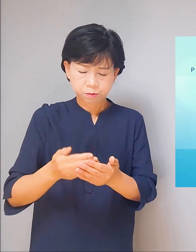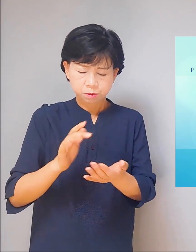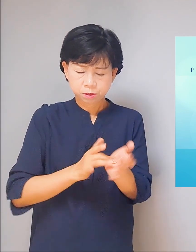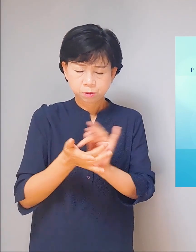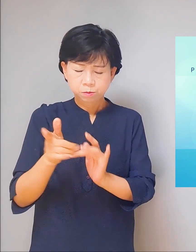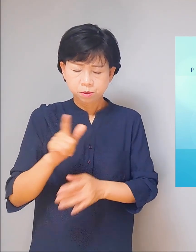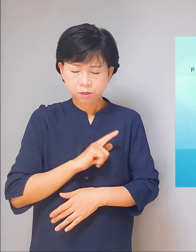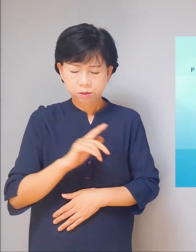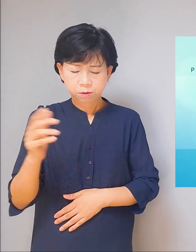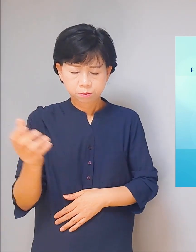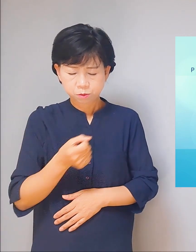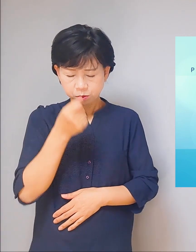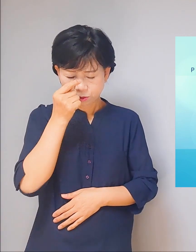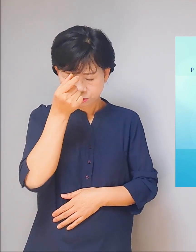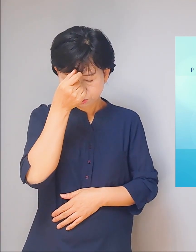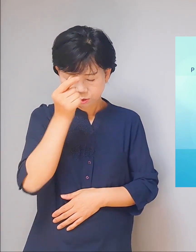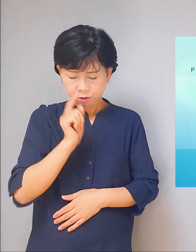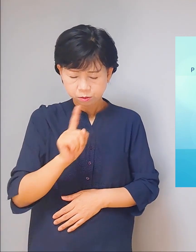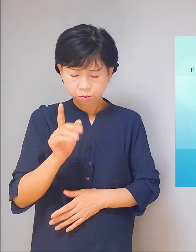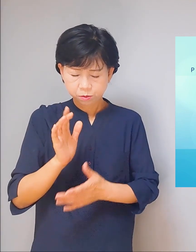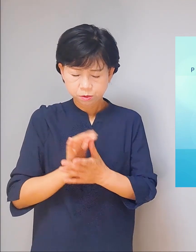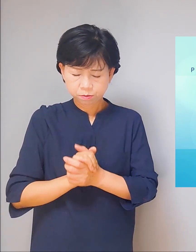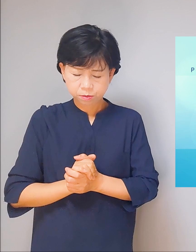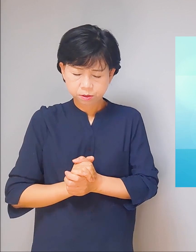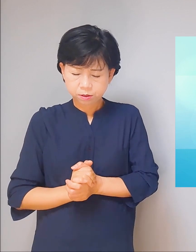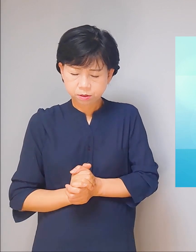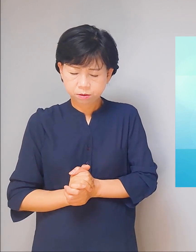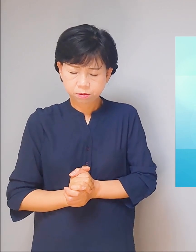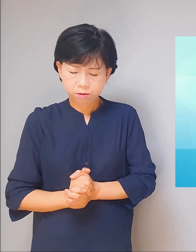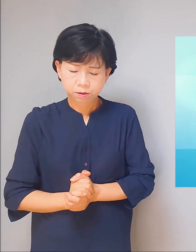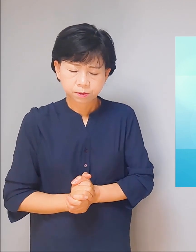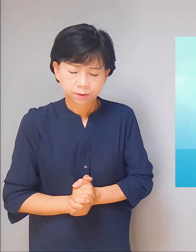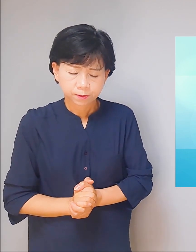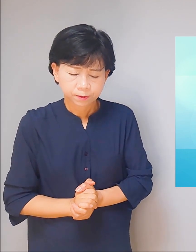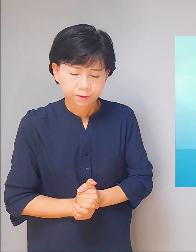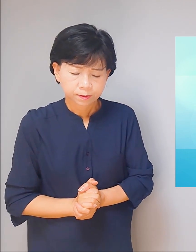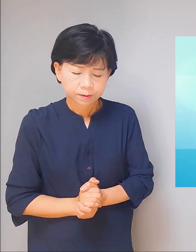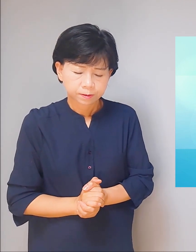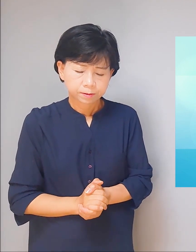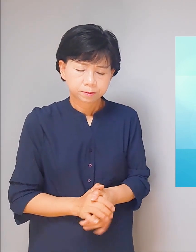예수님 이름으로 기도드리옵나이다. 아멘.